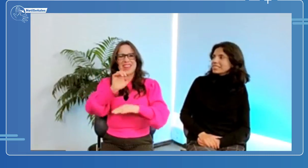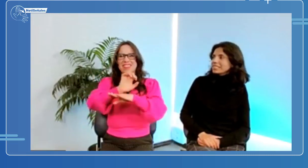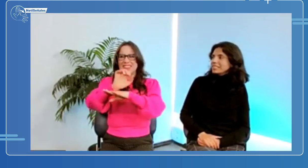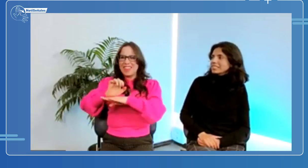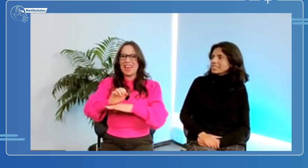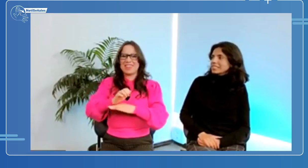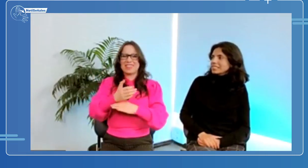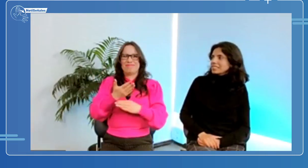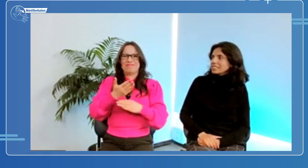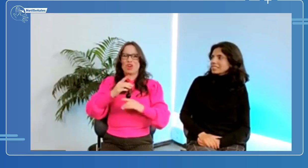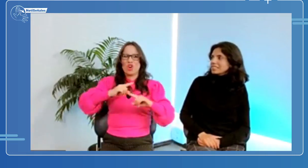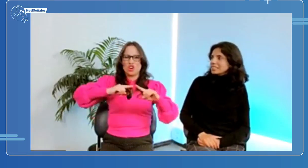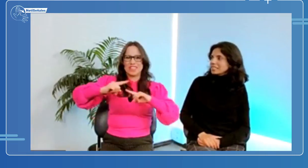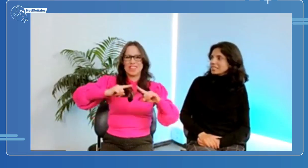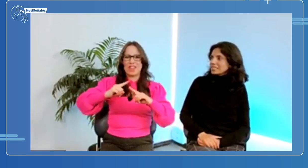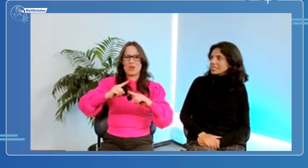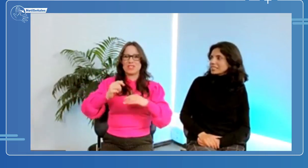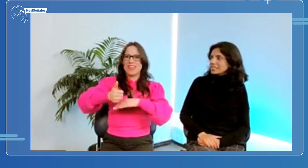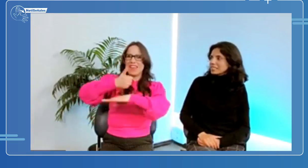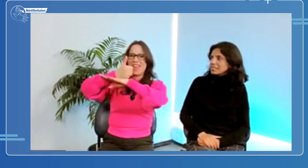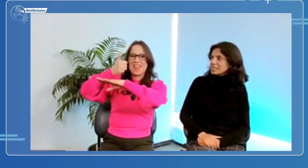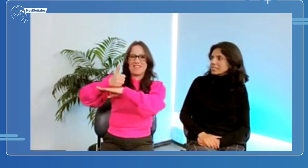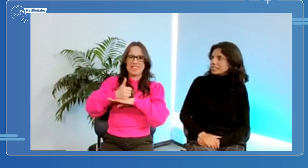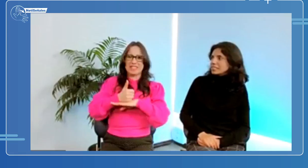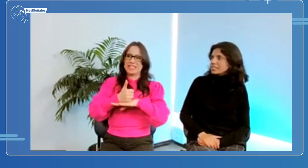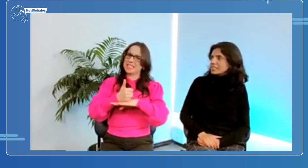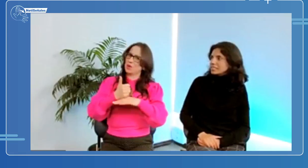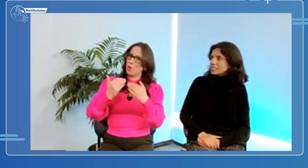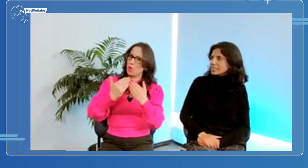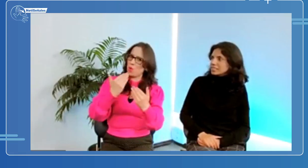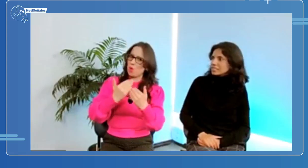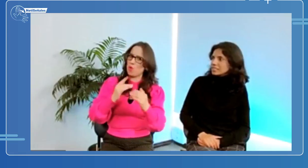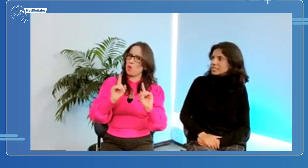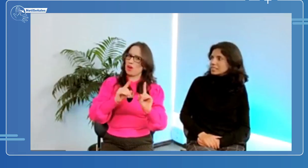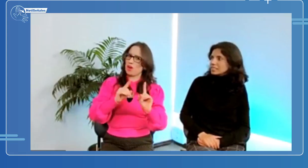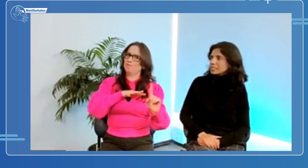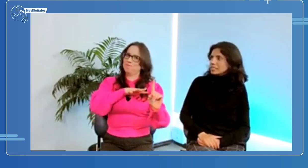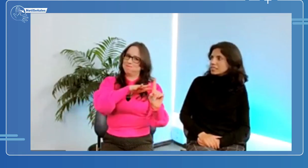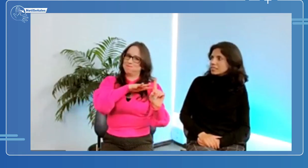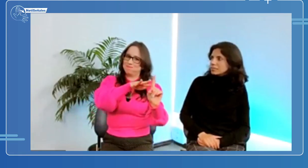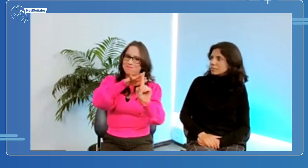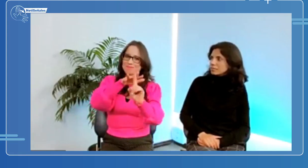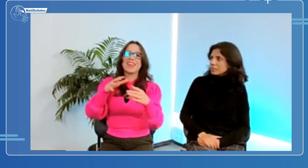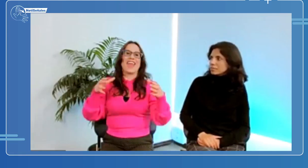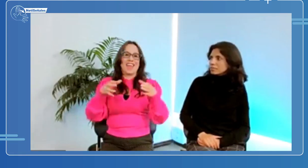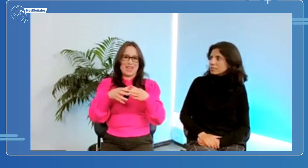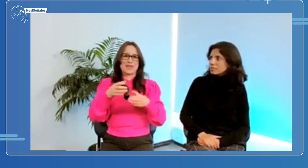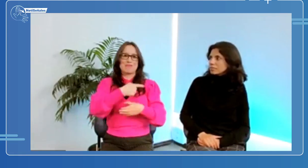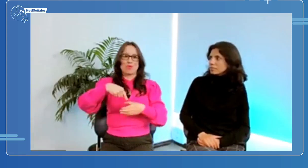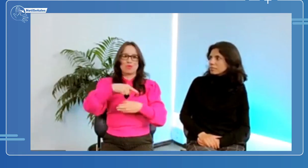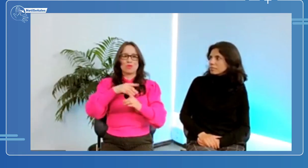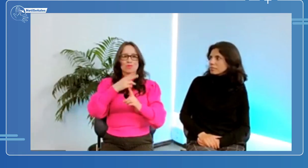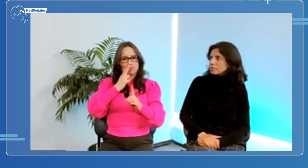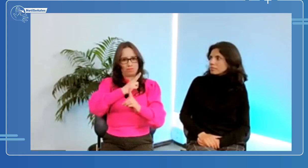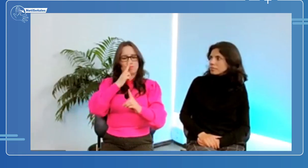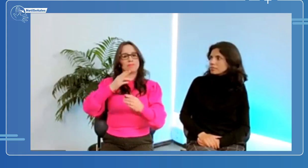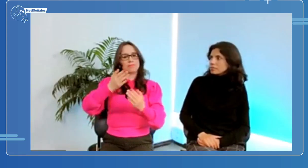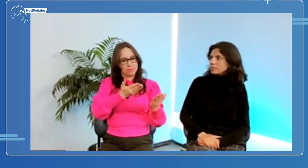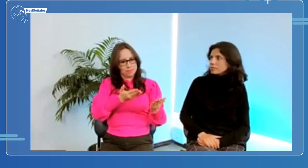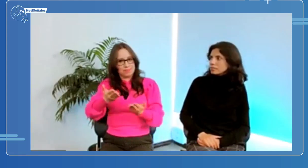tiempo. Hay que llegar a entidades, a gerentes, a líderes. No es fácil hacer este proceso de incidencia, pero